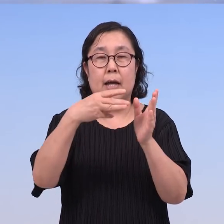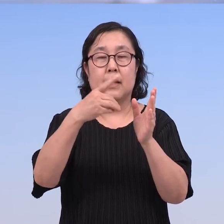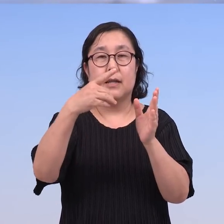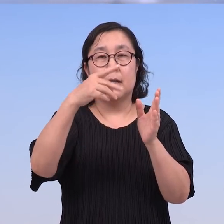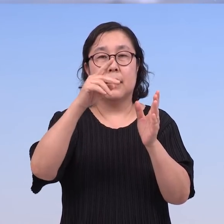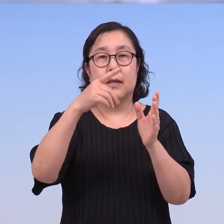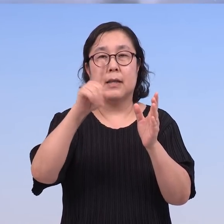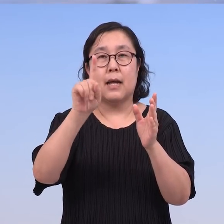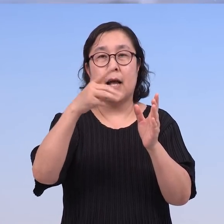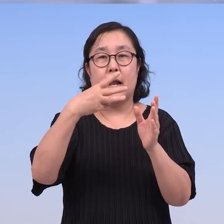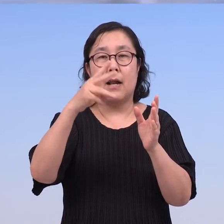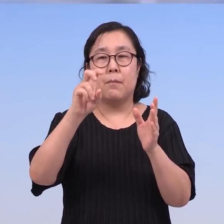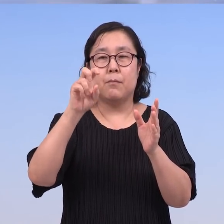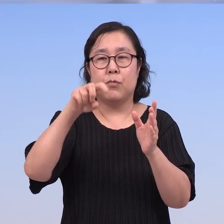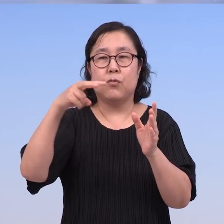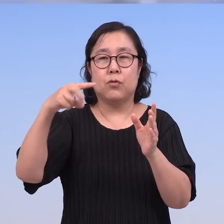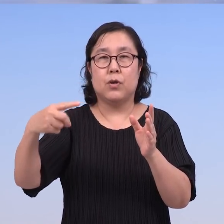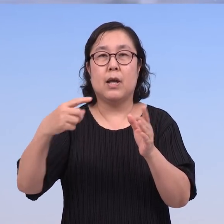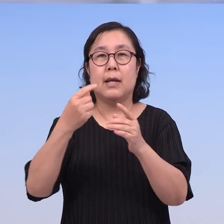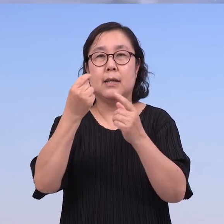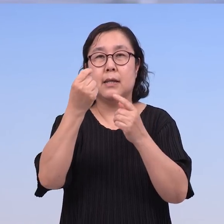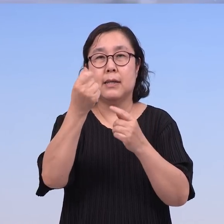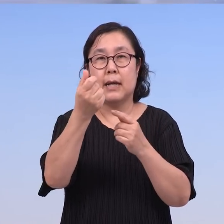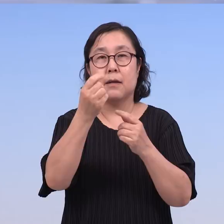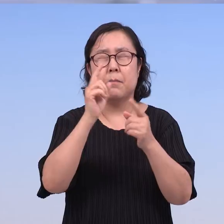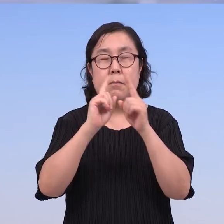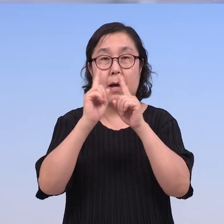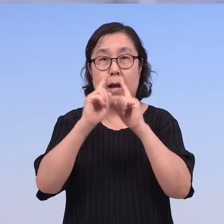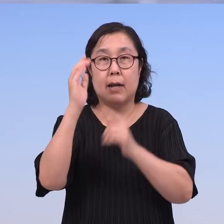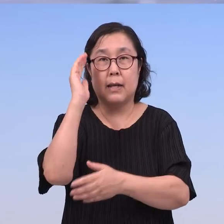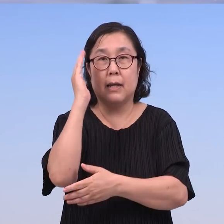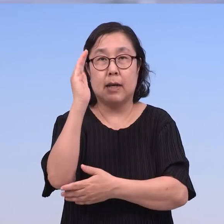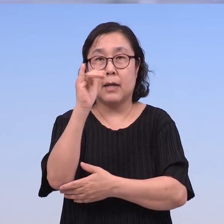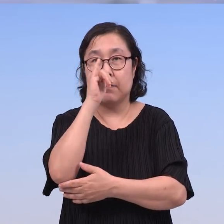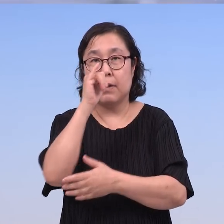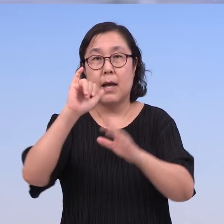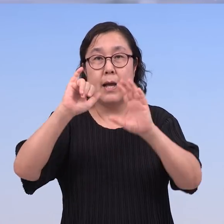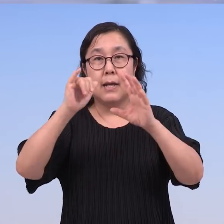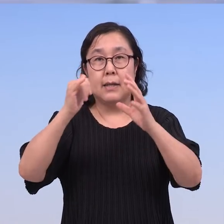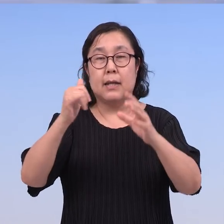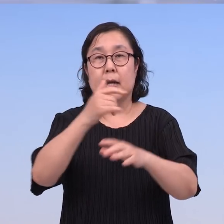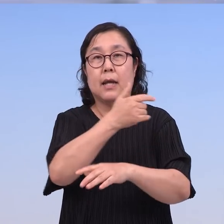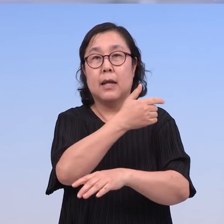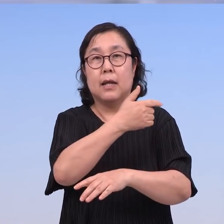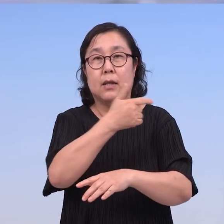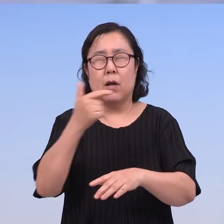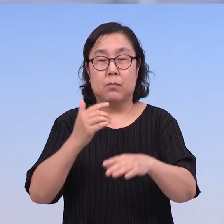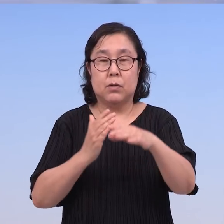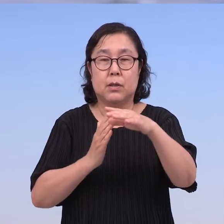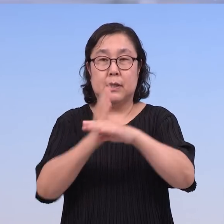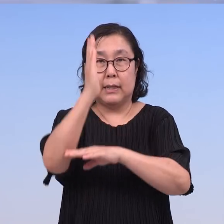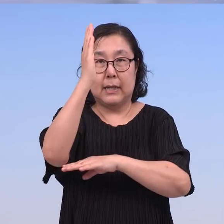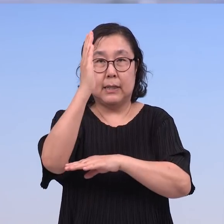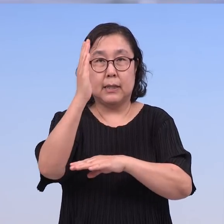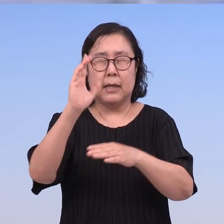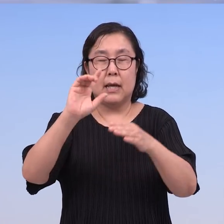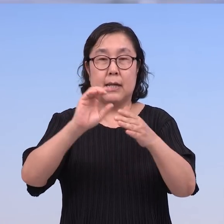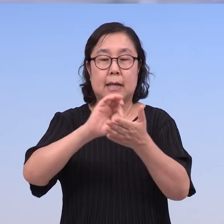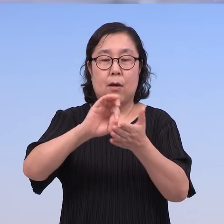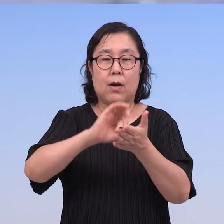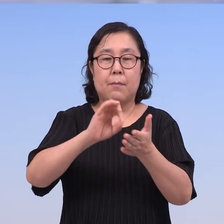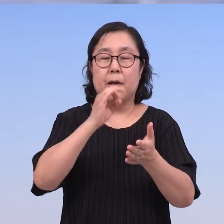탈무드에요, 이런 말이 있습니다. 세상에는 너무 지나치게 쓰면 안 되는 것이 세 가지